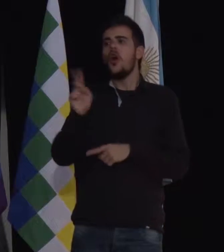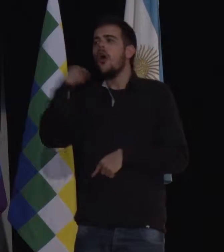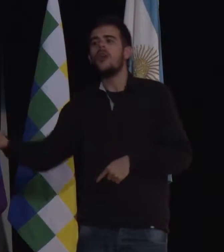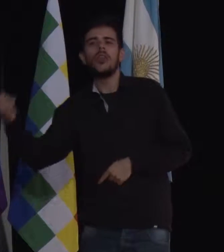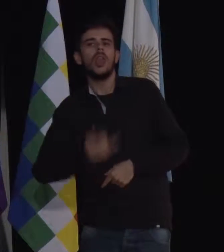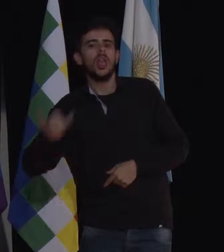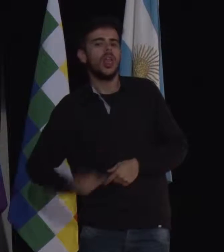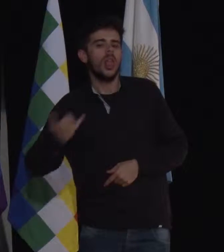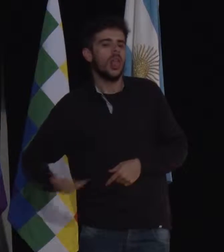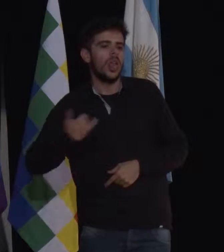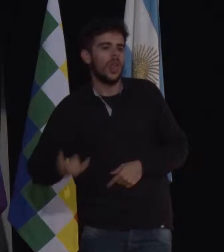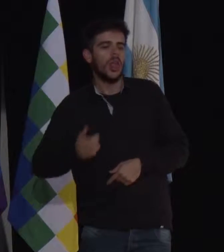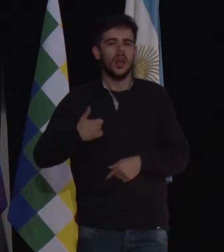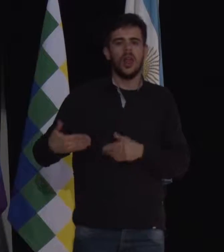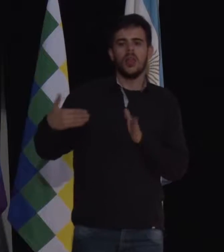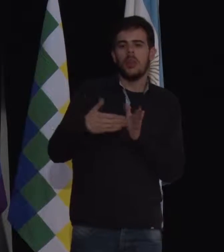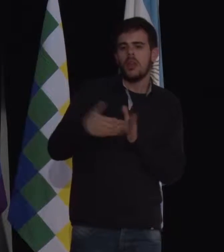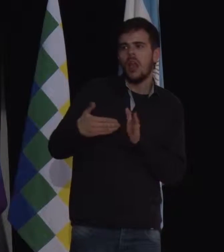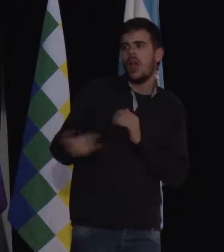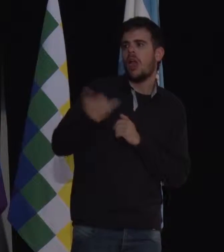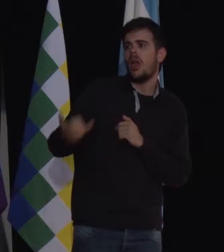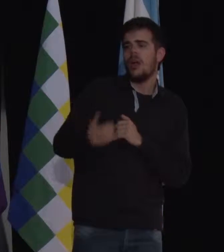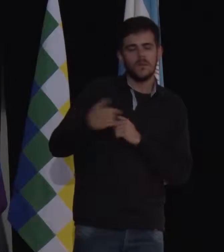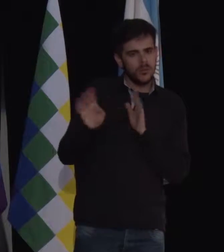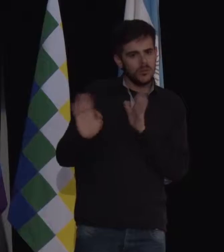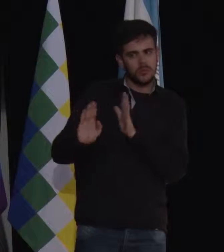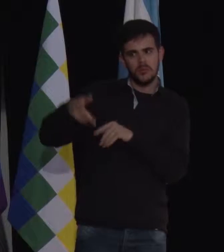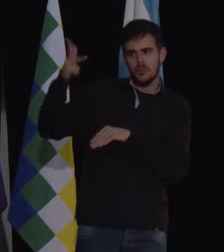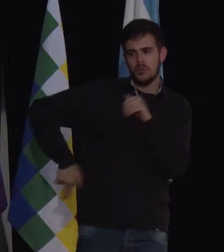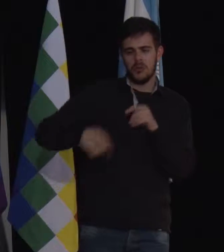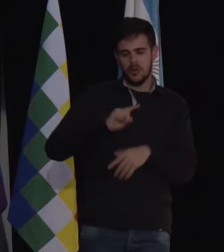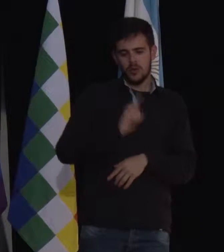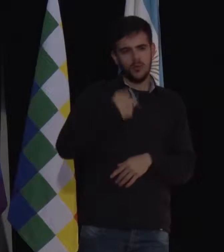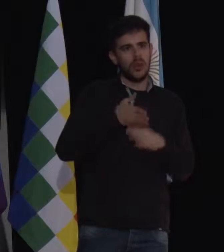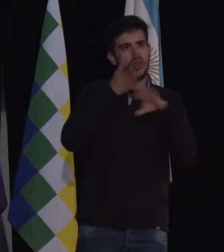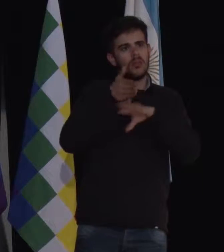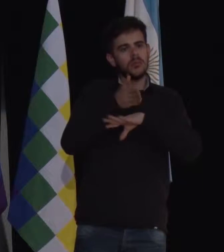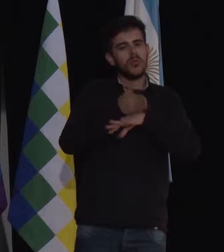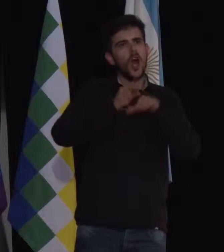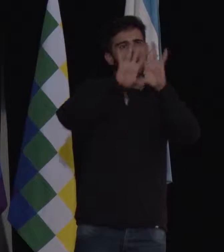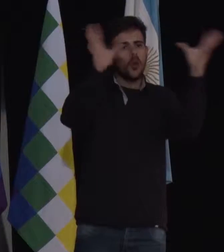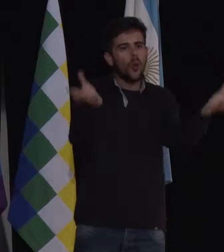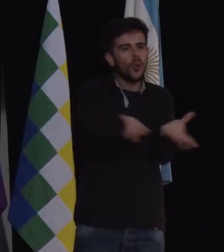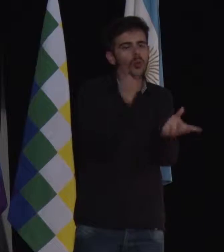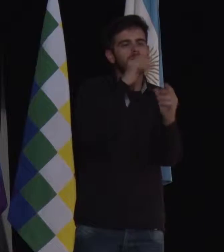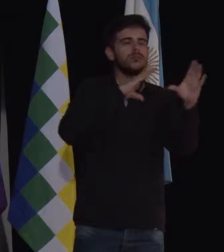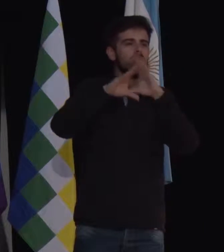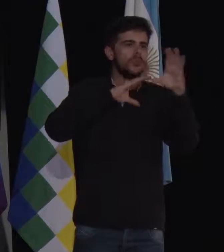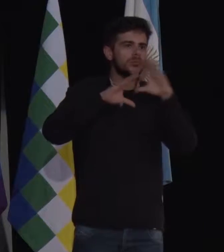los medios o a los contenidos de los medios de comunicación.